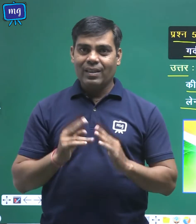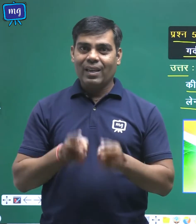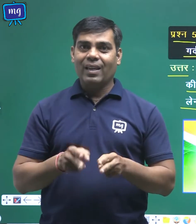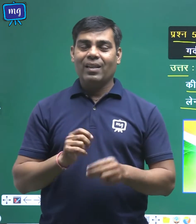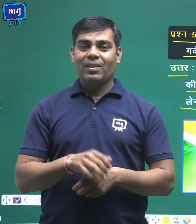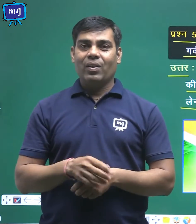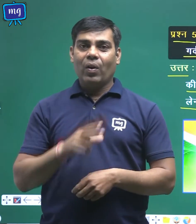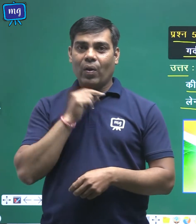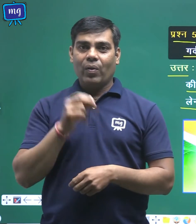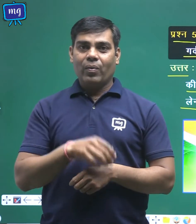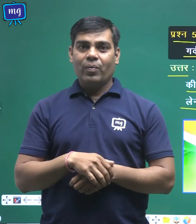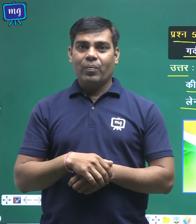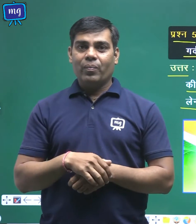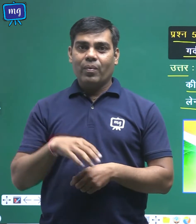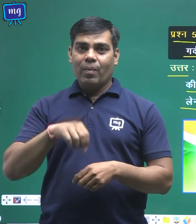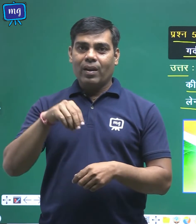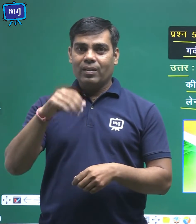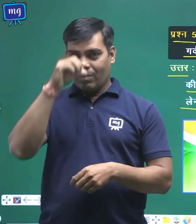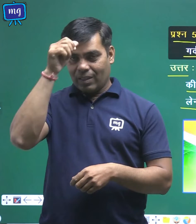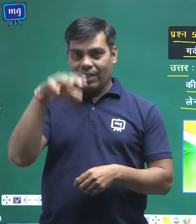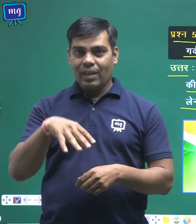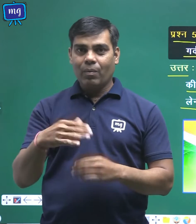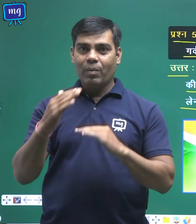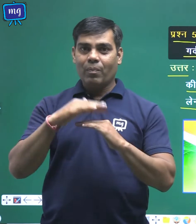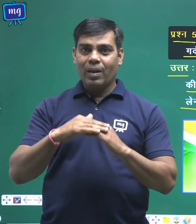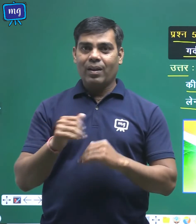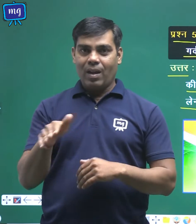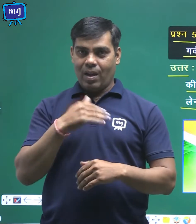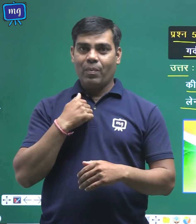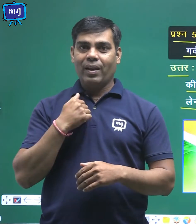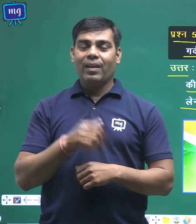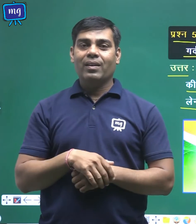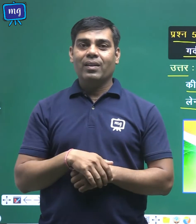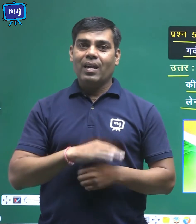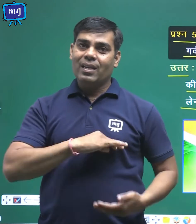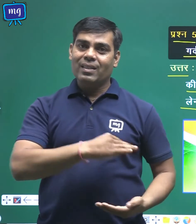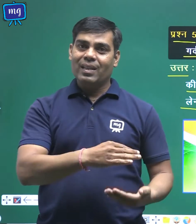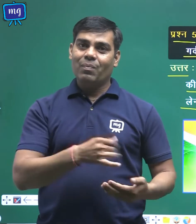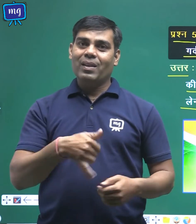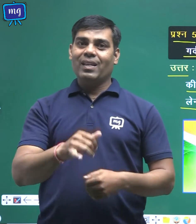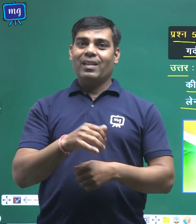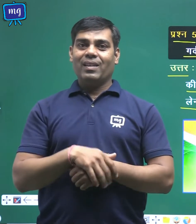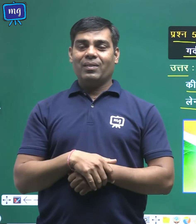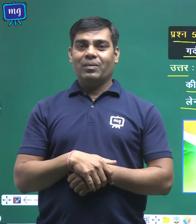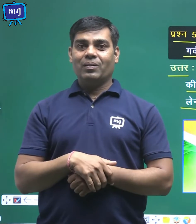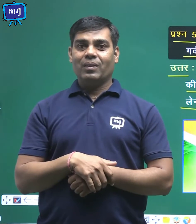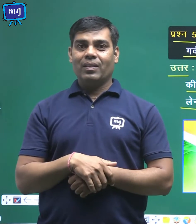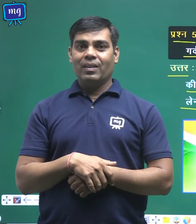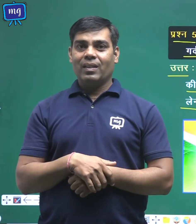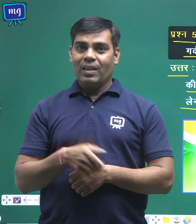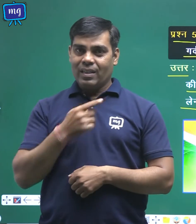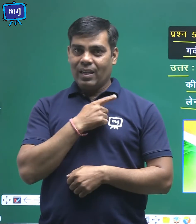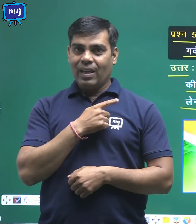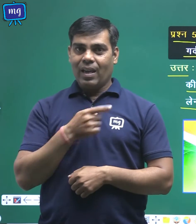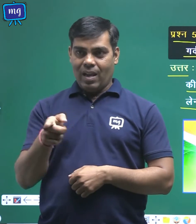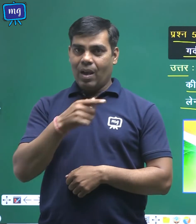और भारत की भूमि पर हमने जन्म लिया है। ये हमारे